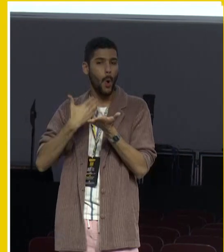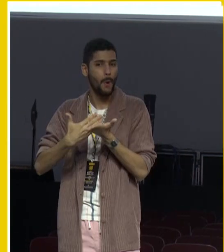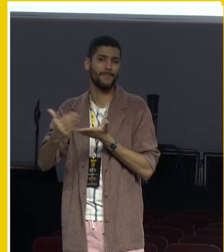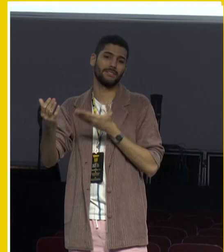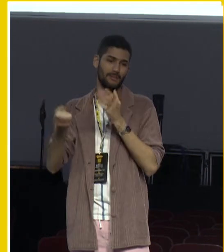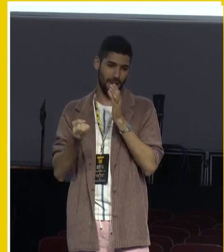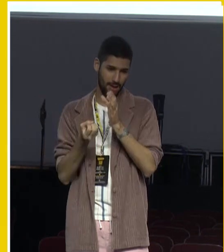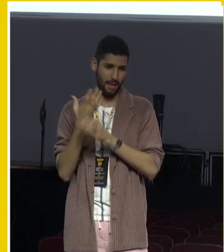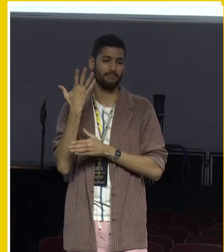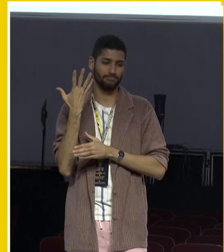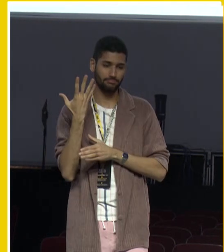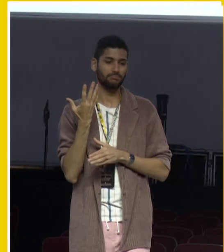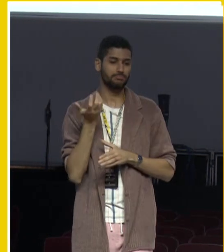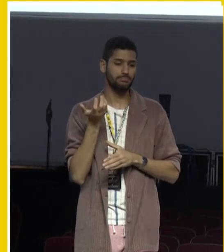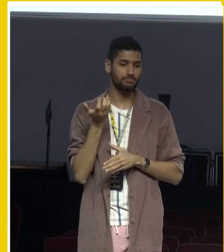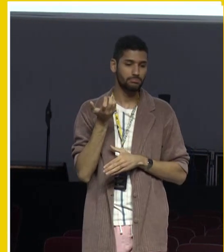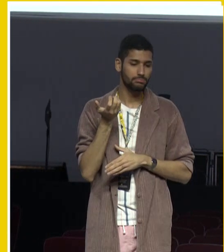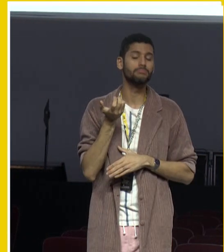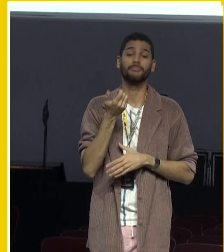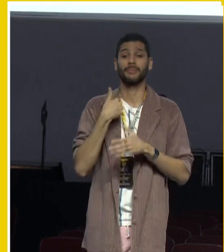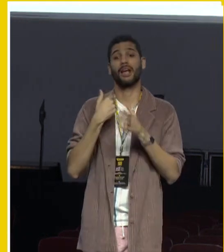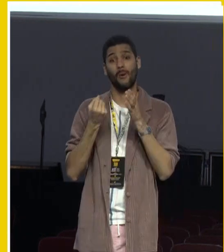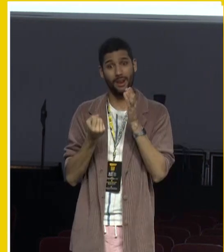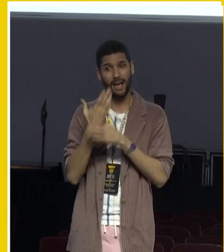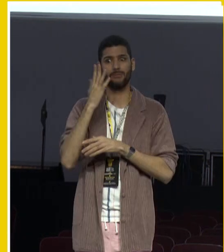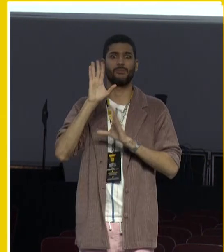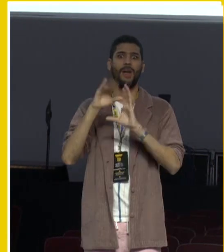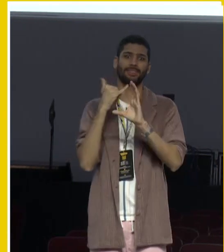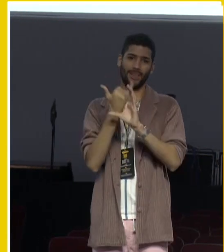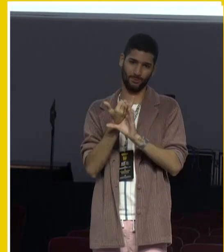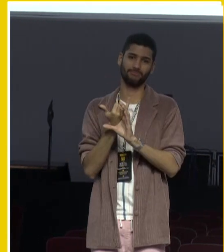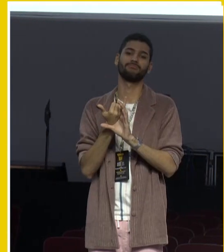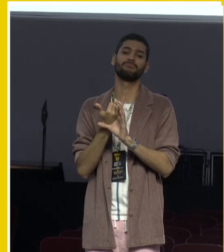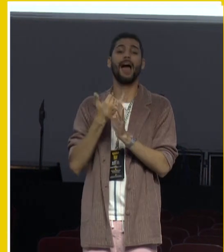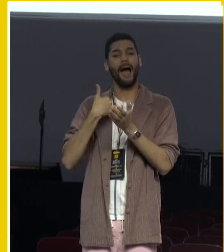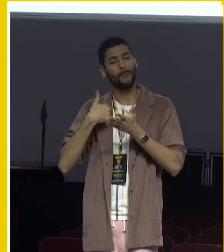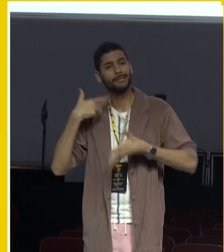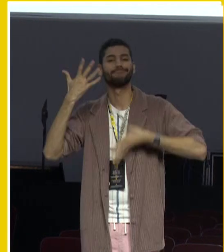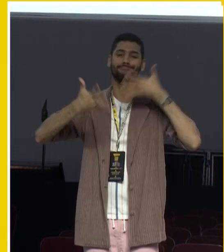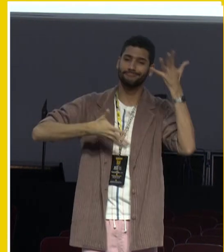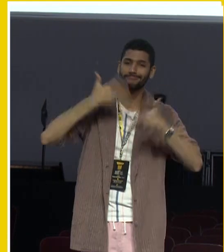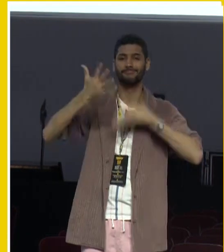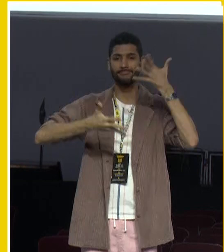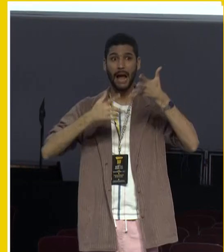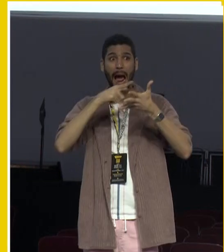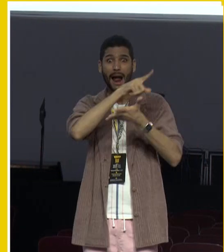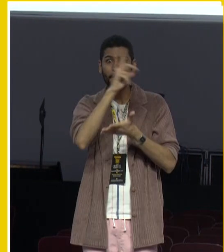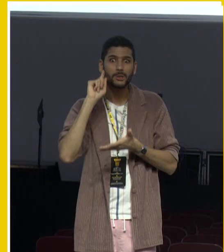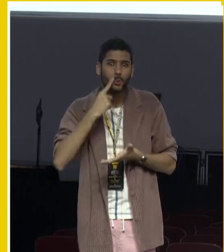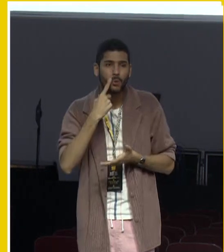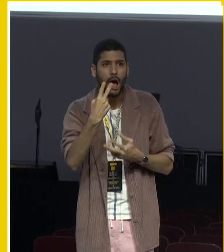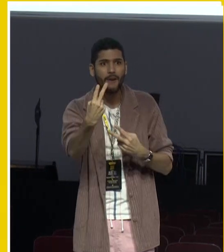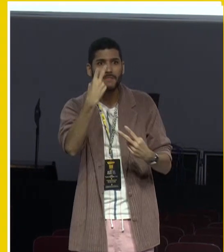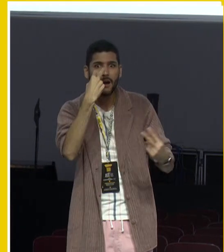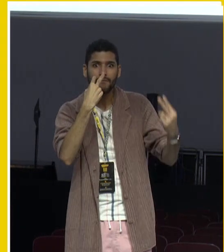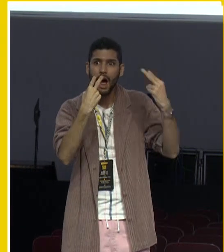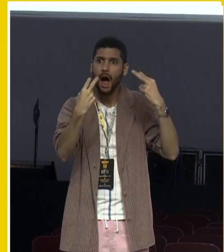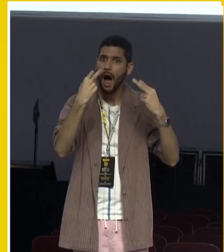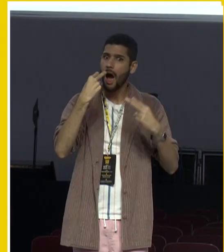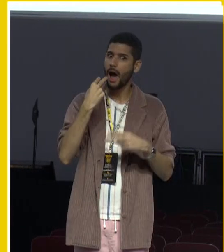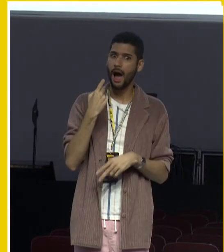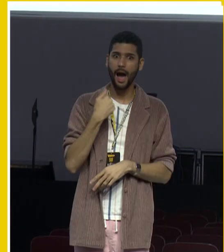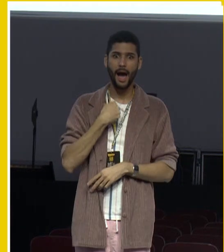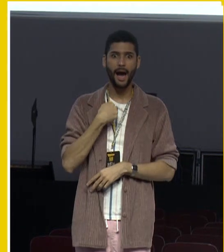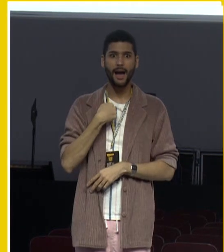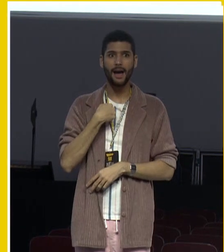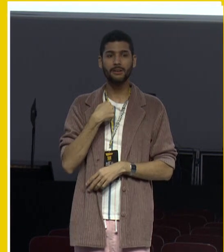comecei a pensar no flamengo eu vou começar a criar o meu conteúdo e aí eu criei um canal e comecei a contar minhas coisas as